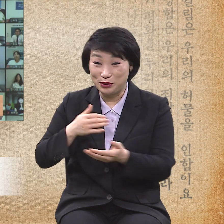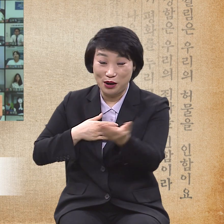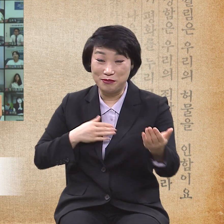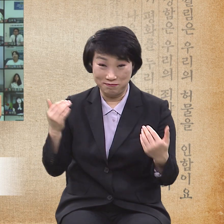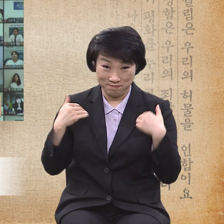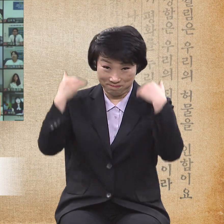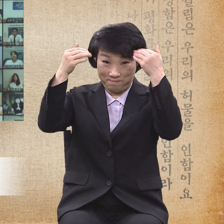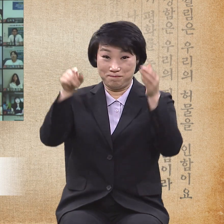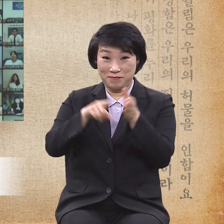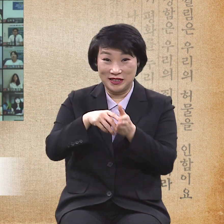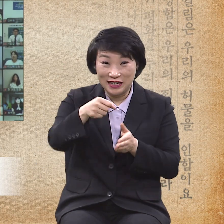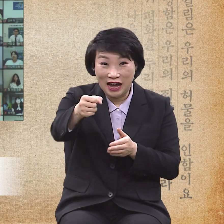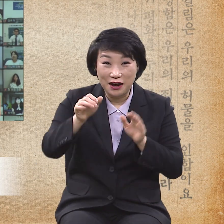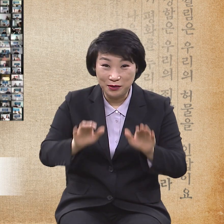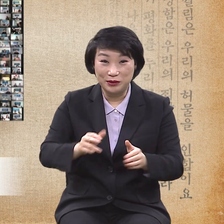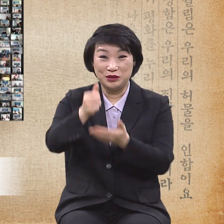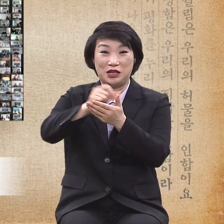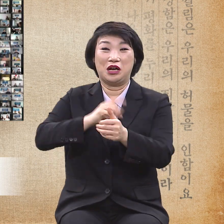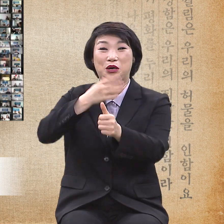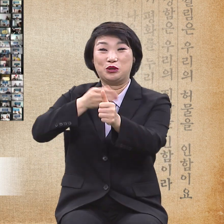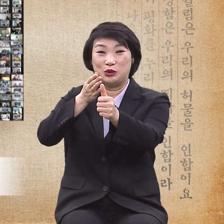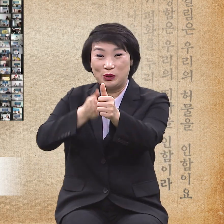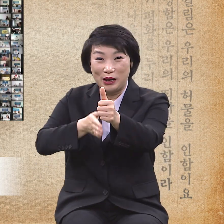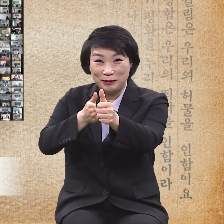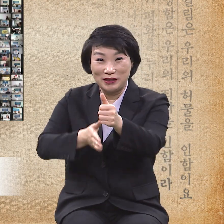믿음 갖기를 주님의 이름으로 축원합니다.